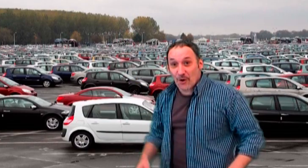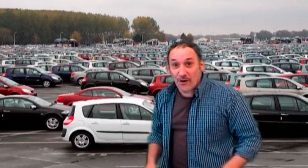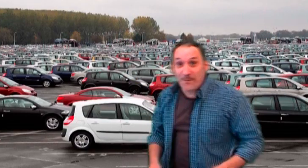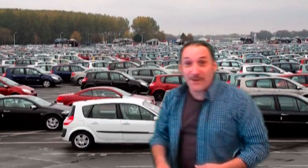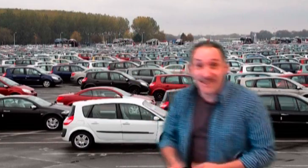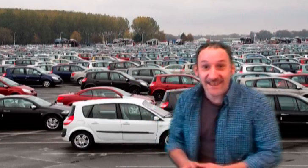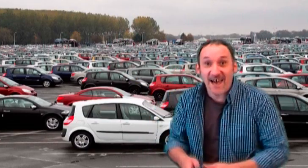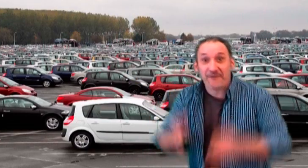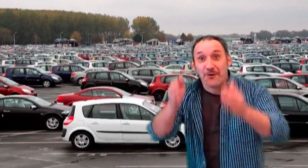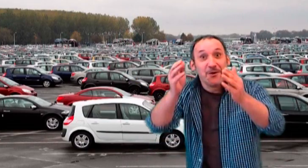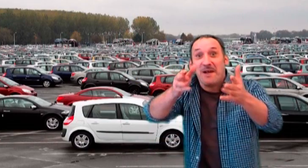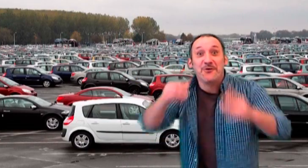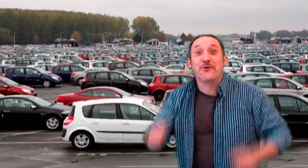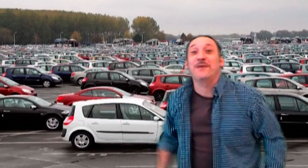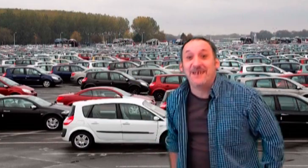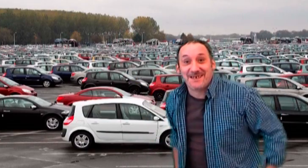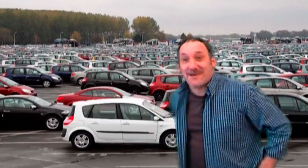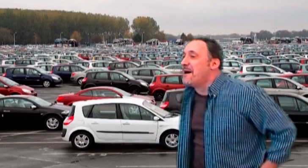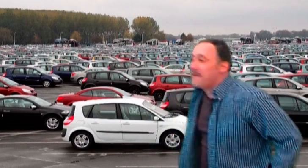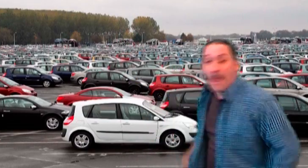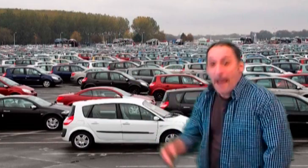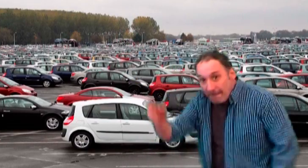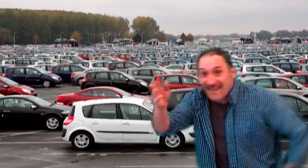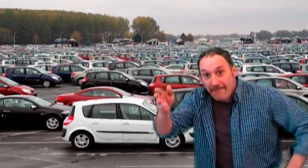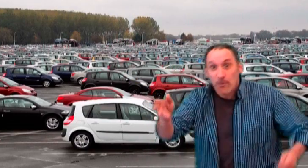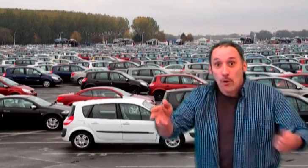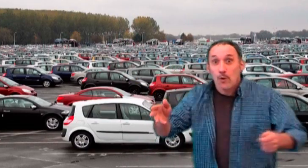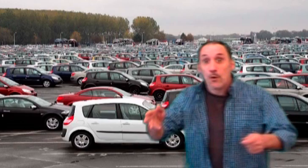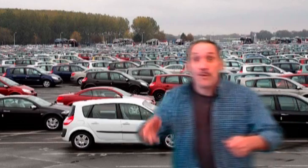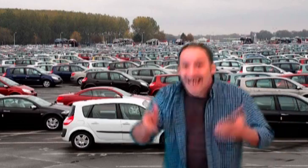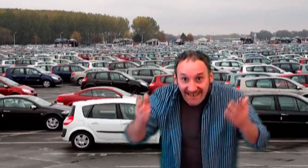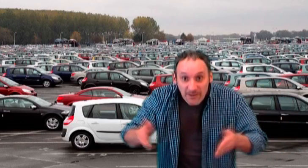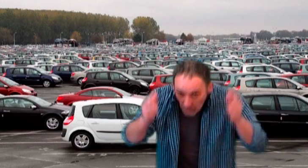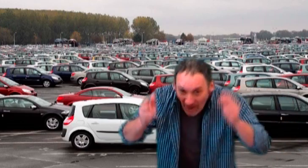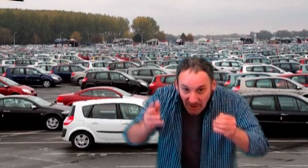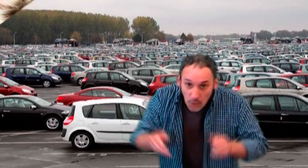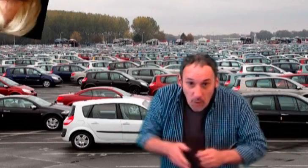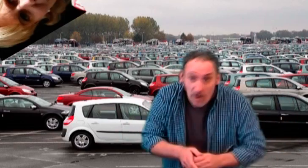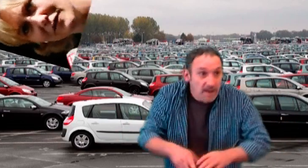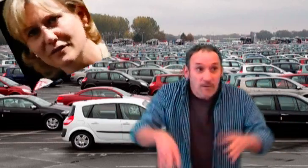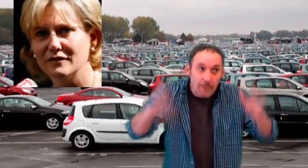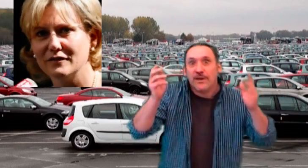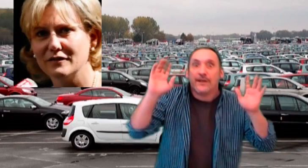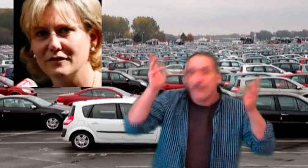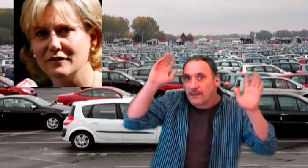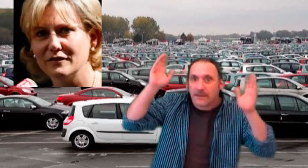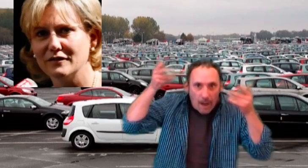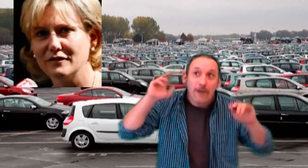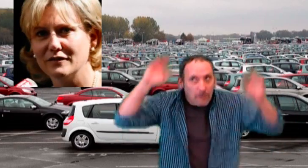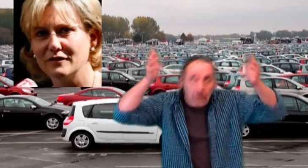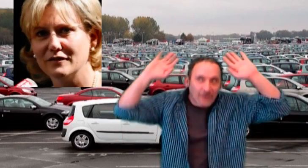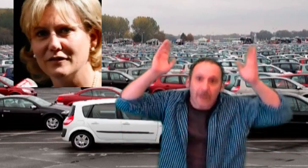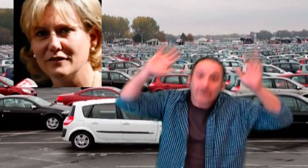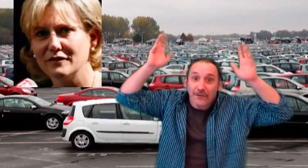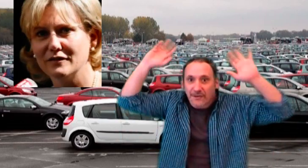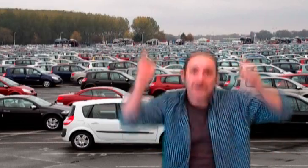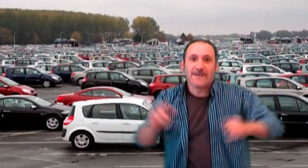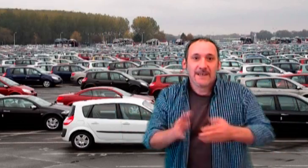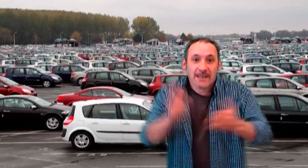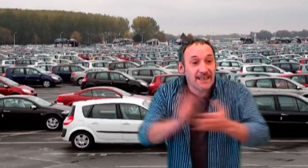Encore une petite gaffe de l'un de nos ministres. Madame Nadine Morano, hein, ministre, qui